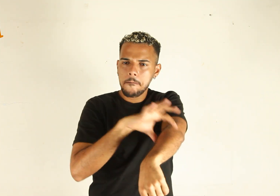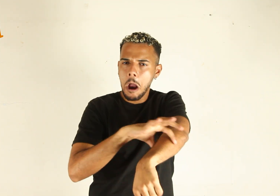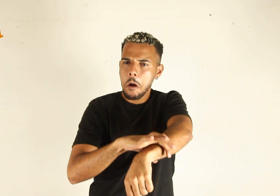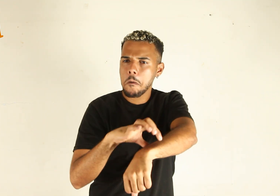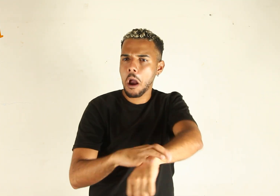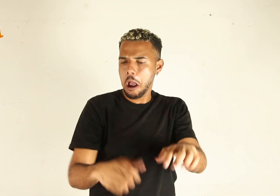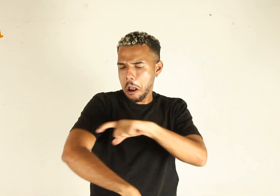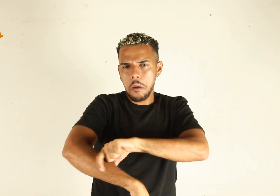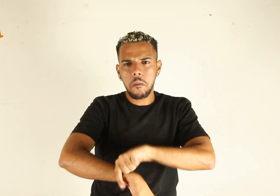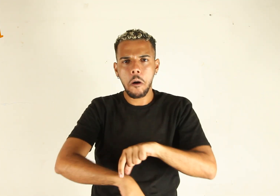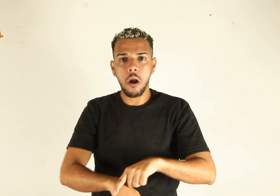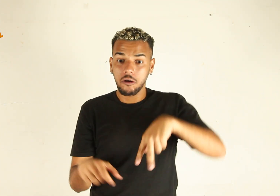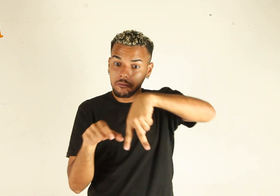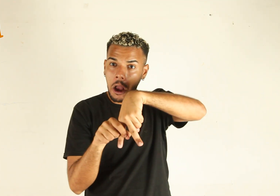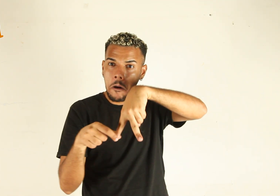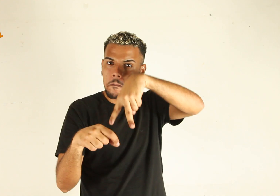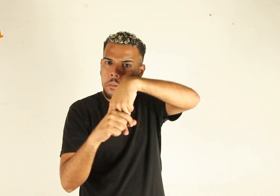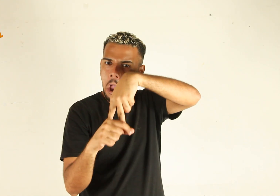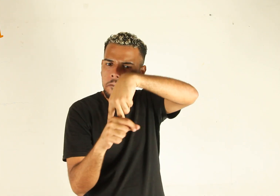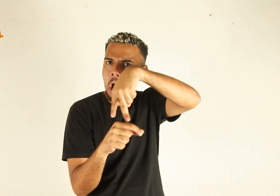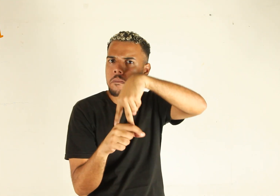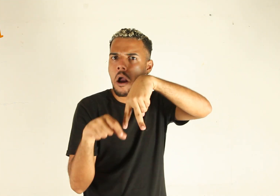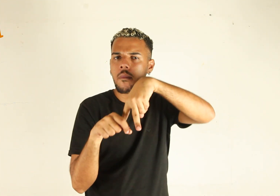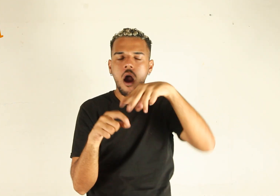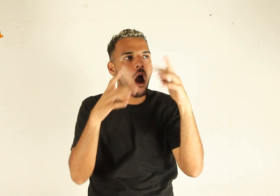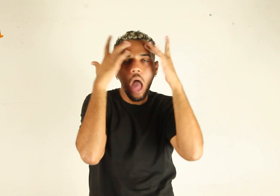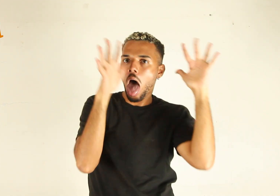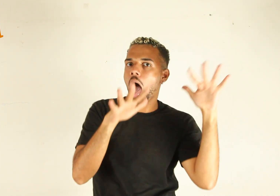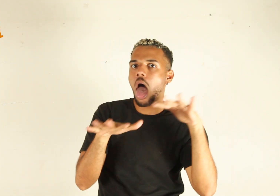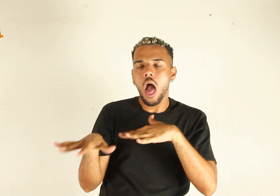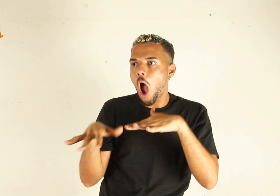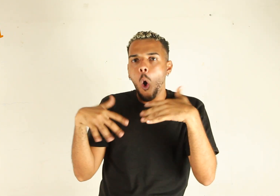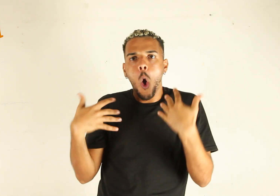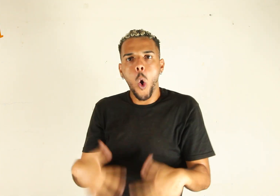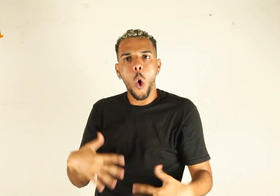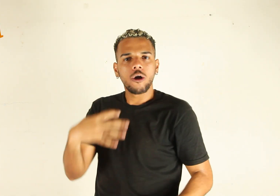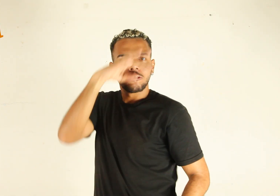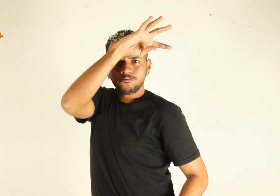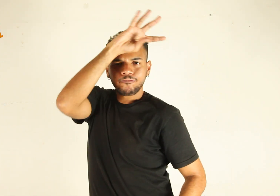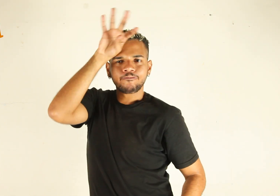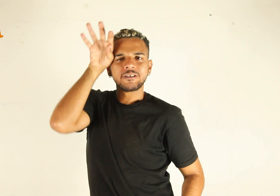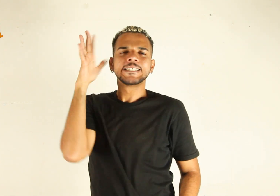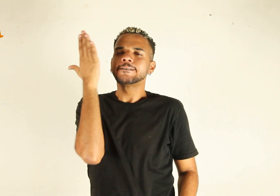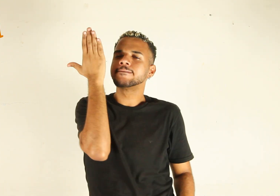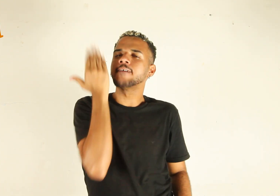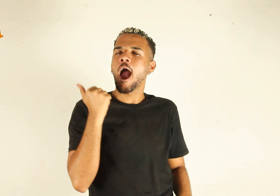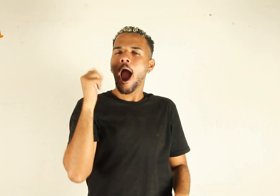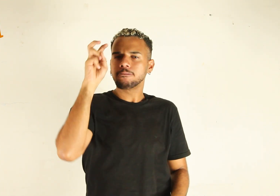A situação era a seguinte: enquanto o governador se sentava em uma cadeira coberta de veludo bordado de ouro,